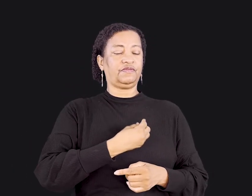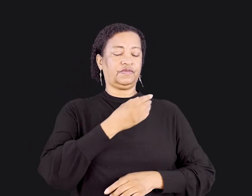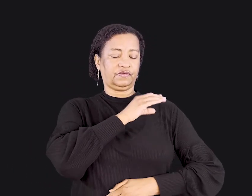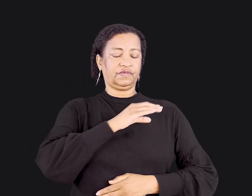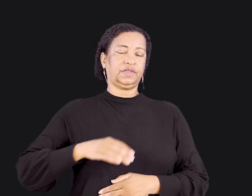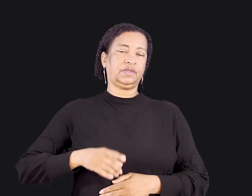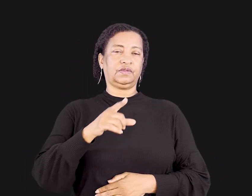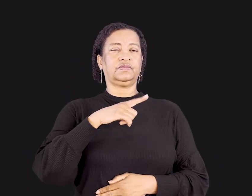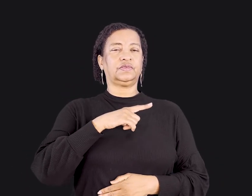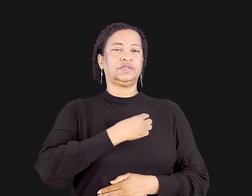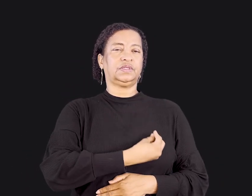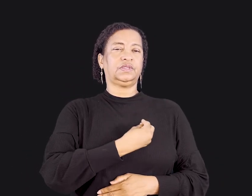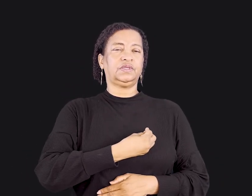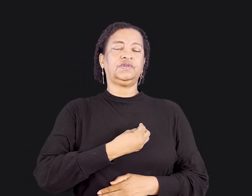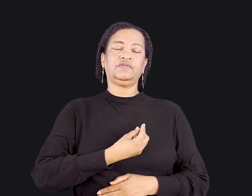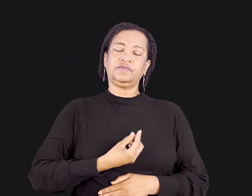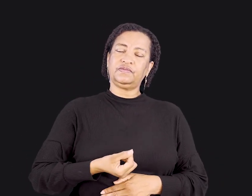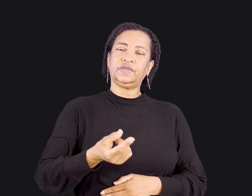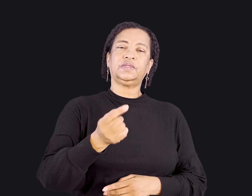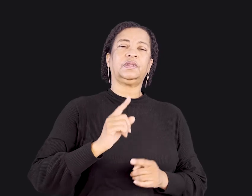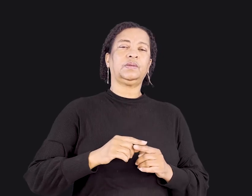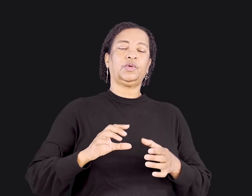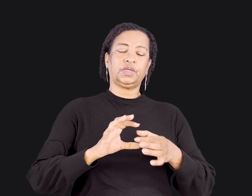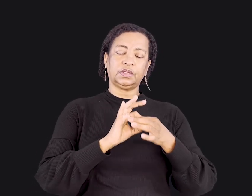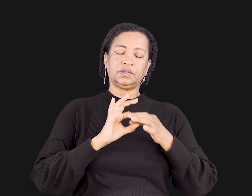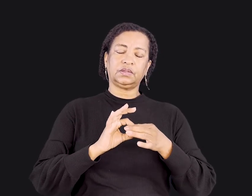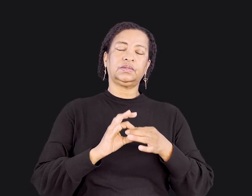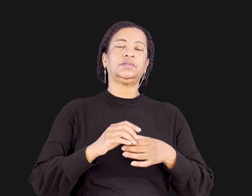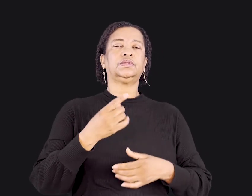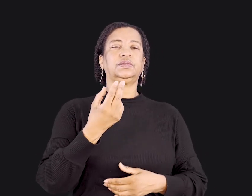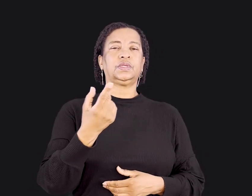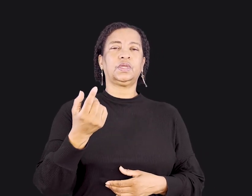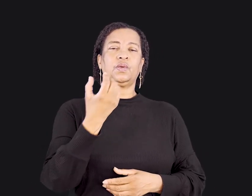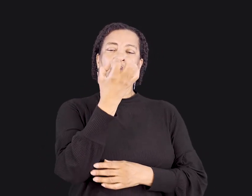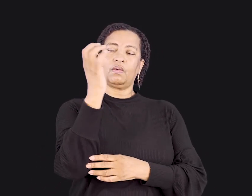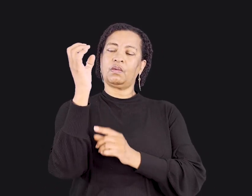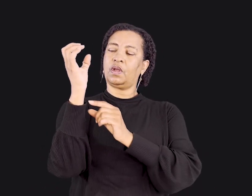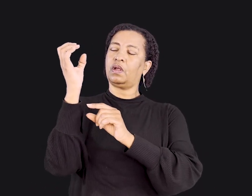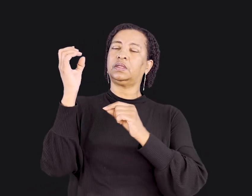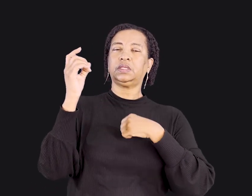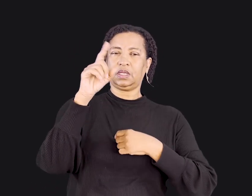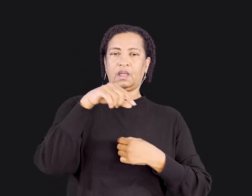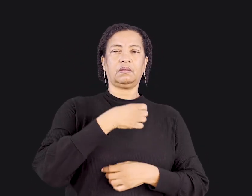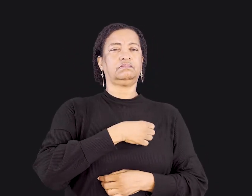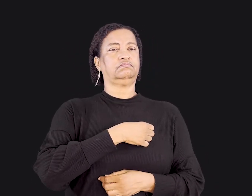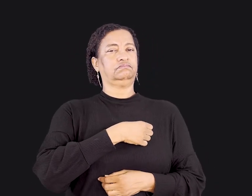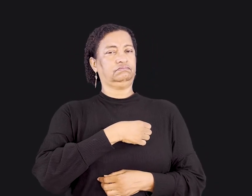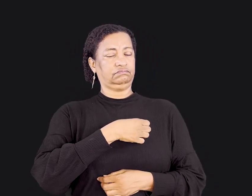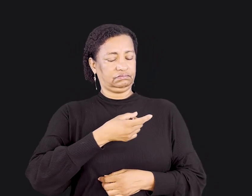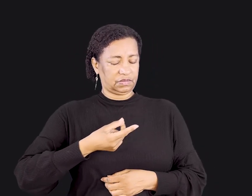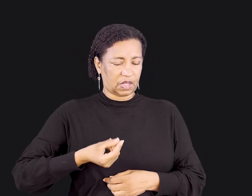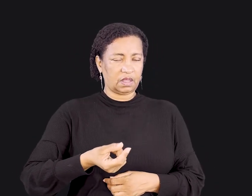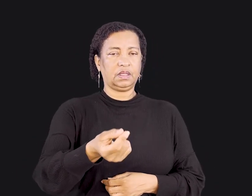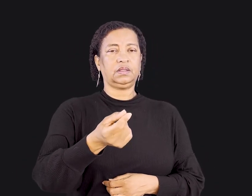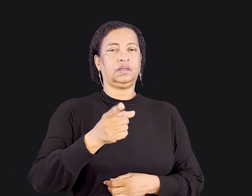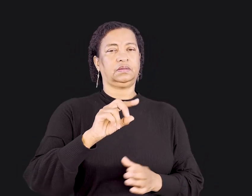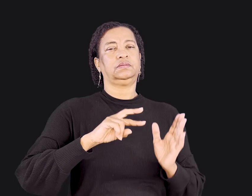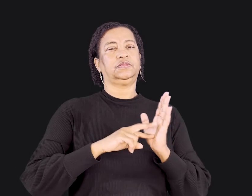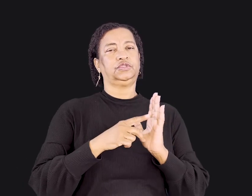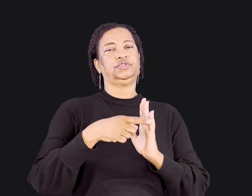vida eterna porque está unido a alguém como os ramos estão ligados à videira, alguém que é eterno. É nesse sentido que você tem vida eterna.